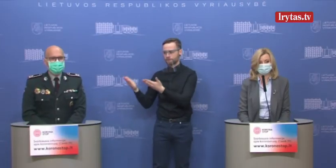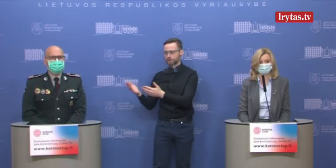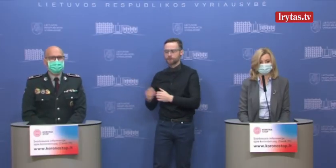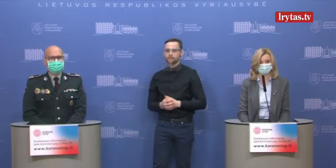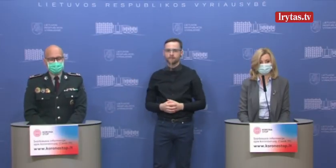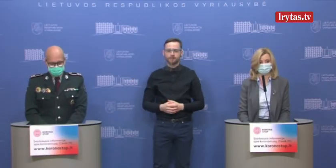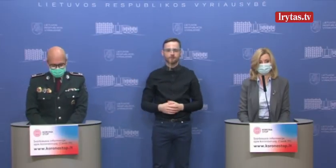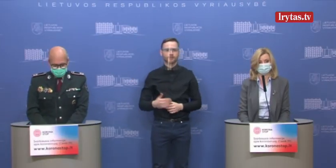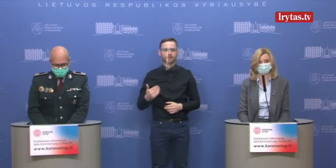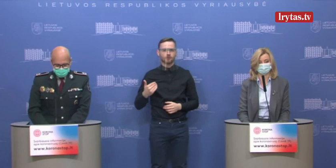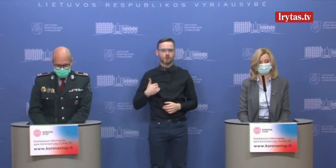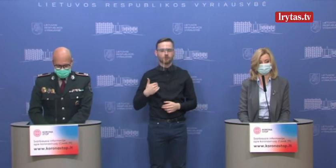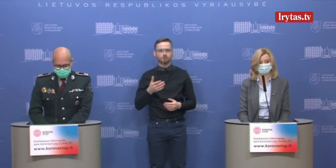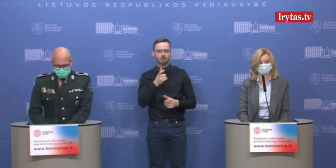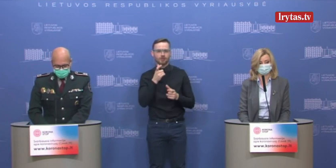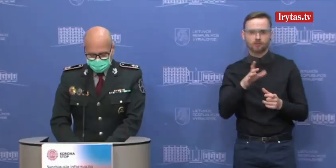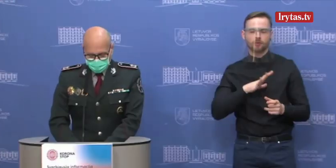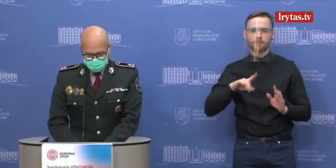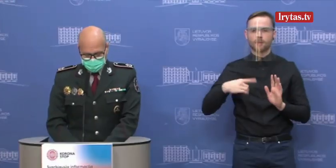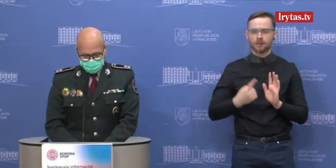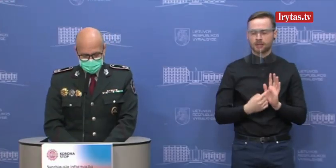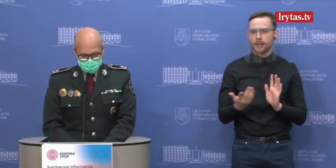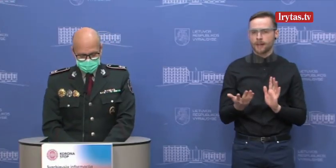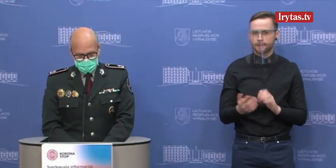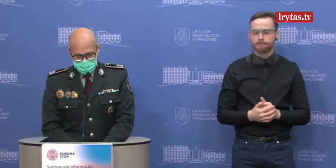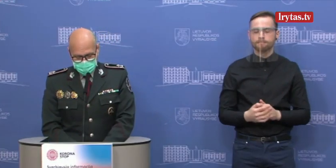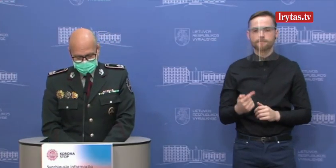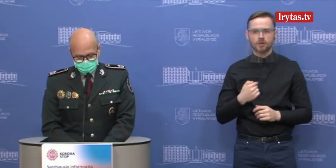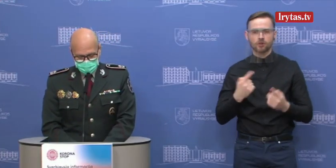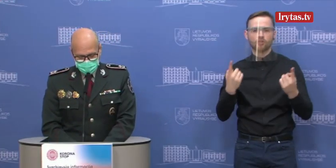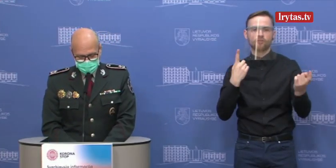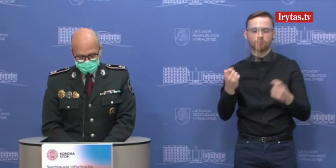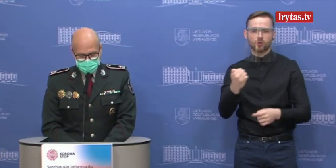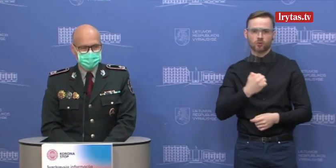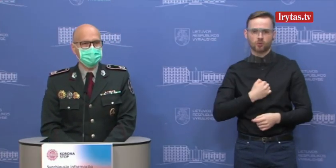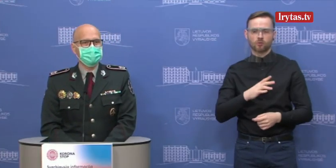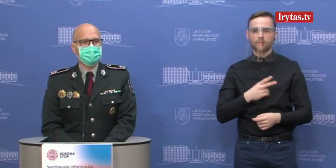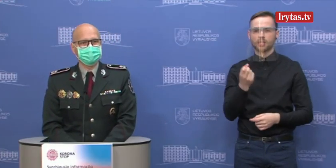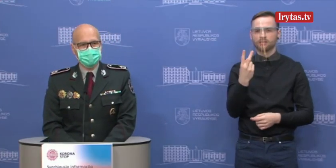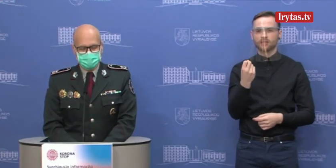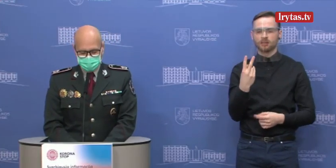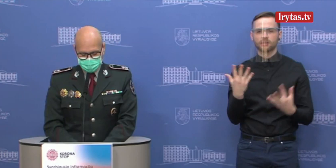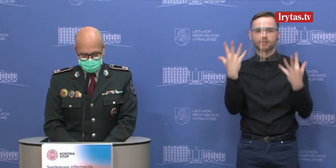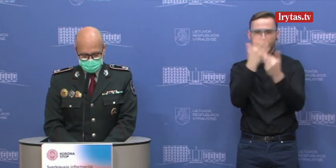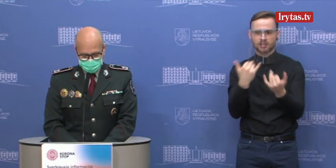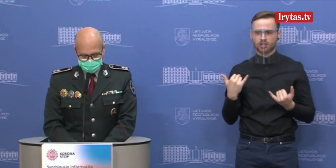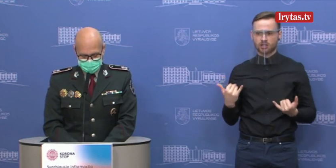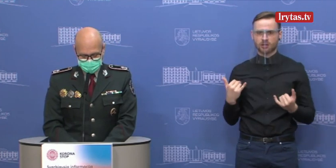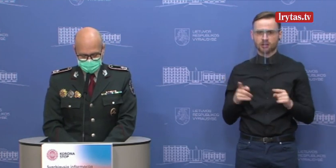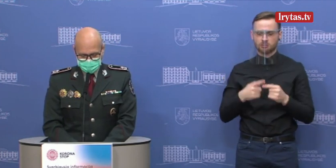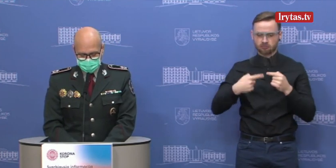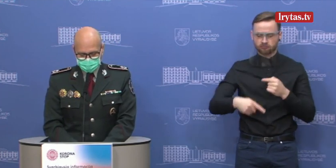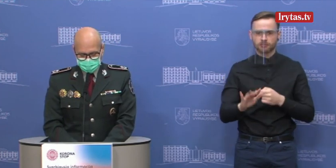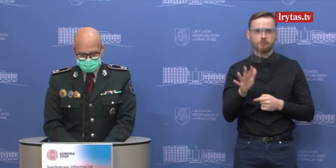Norėčiau atsakyti į man adresuotą klausimą. Tai tikrai turiu duomenų nuo vidurnakčio iki